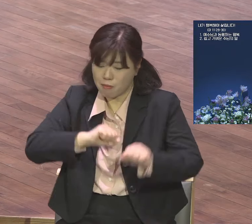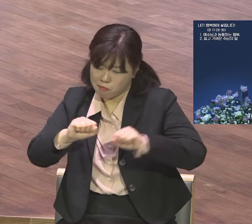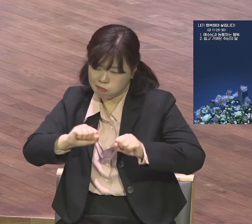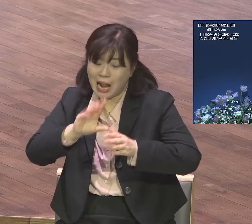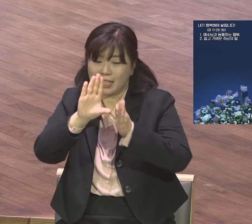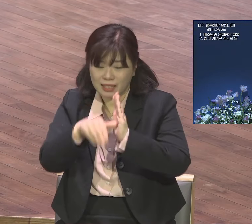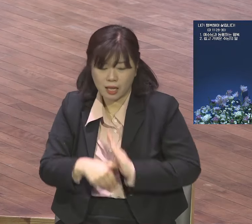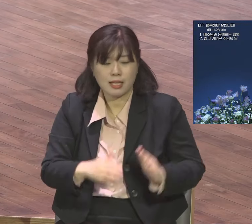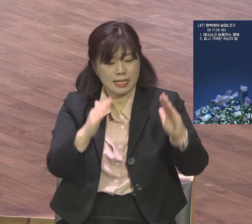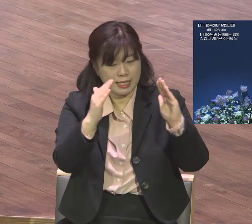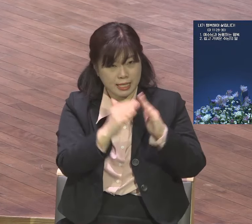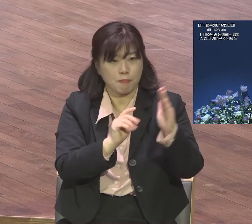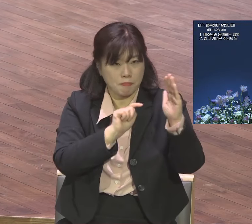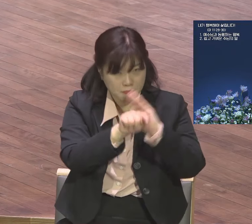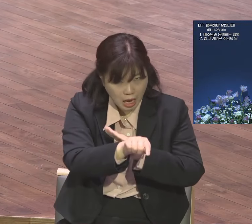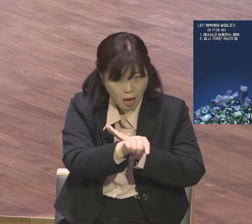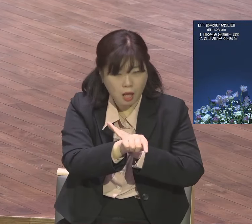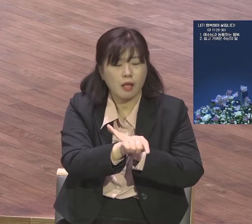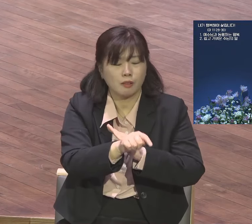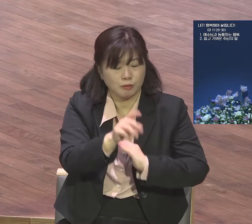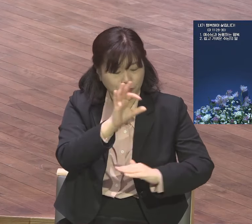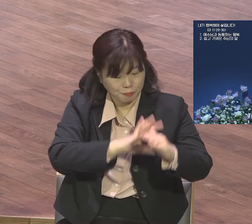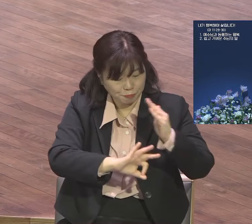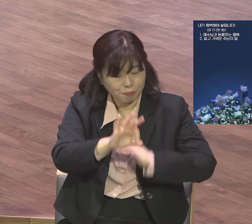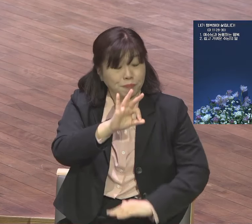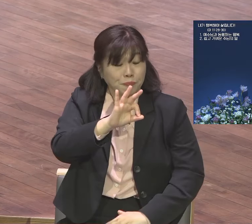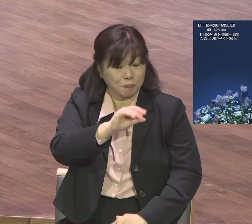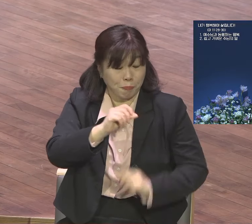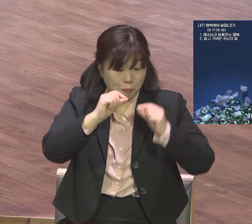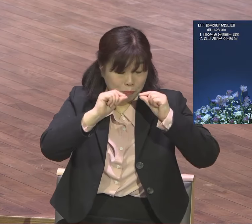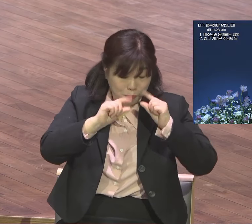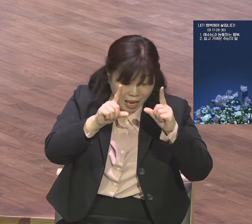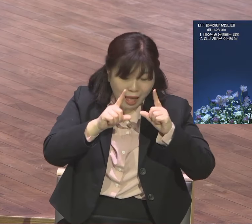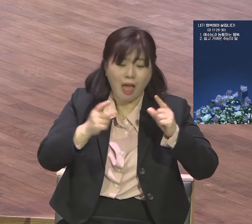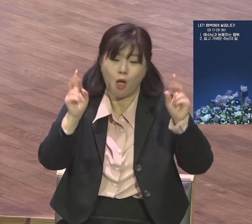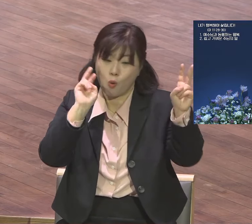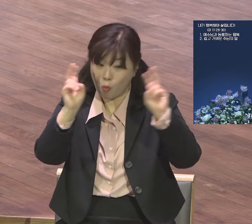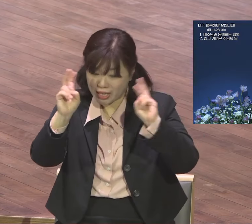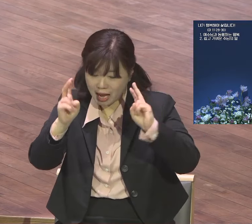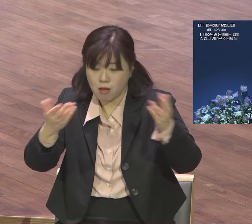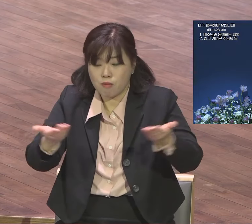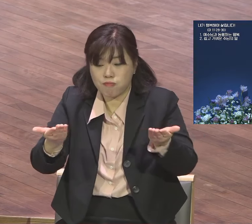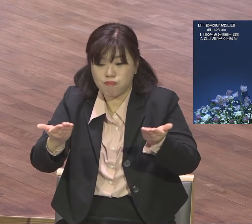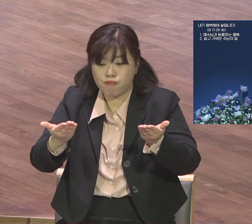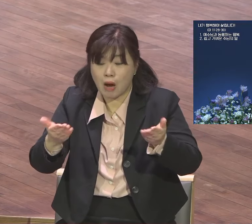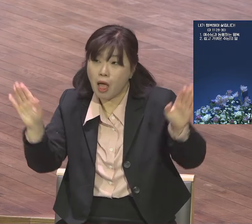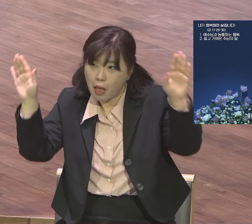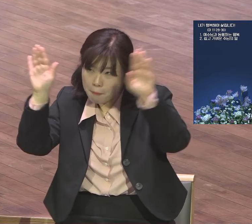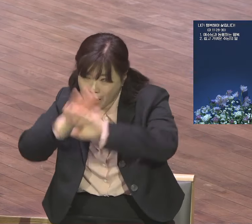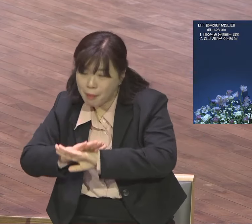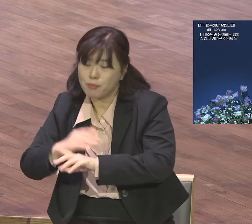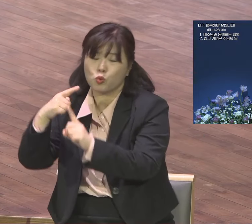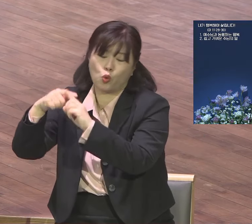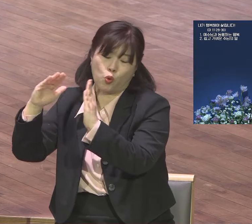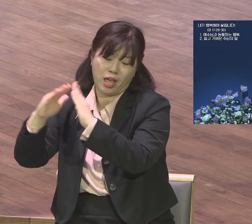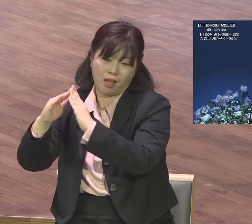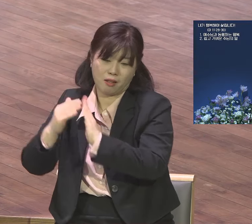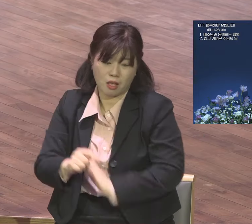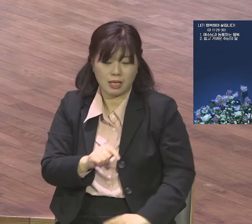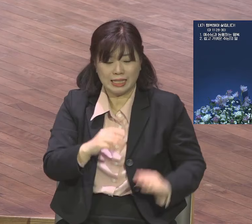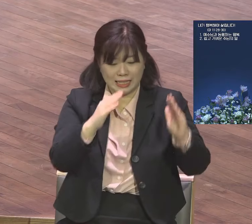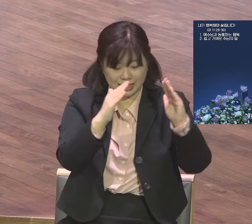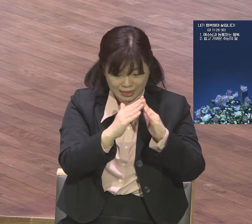없었습니다. 밤 12시, 1시는 기본이었습니다. 그래서 당시 제가 화정에 살고 있었는데 너무 시간이